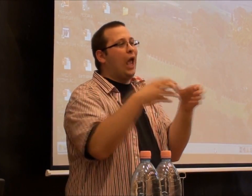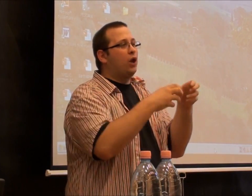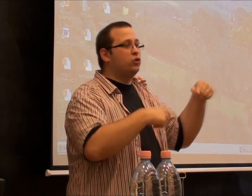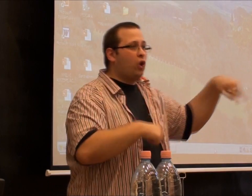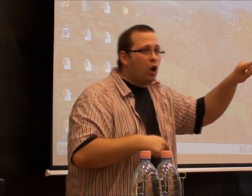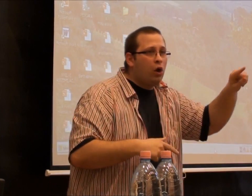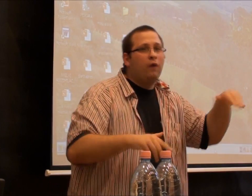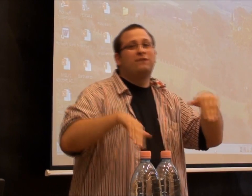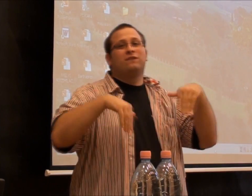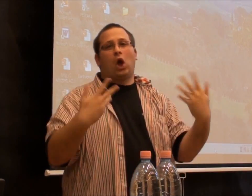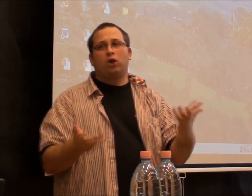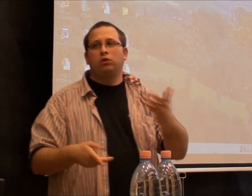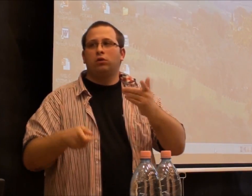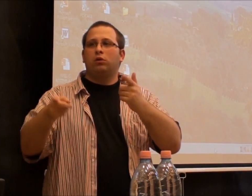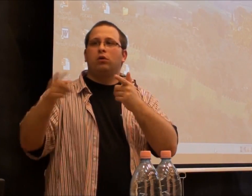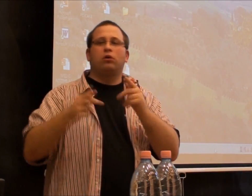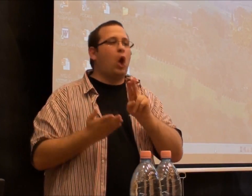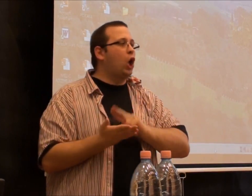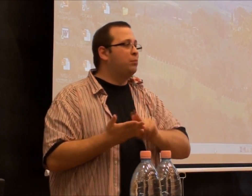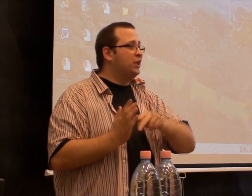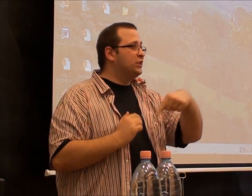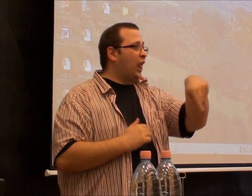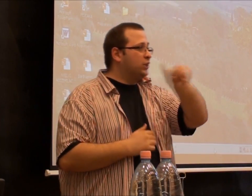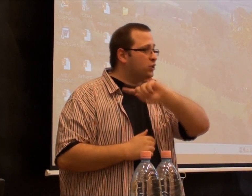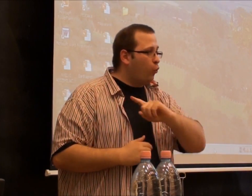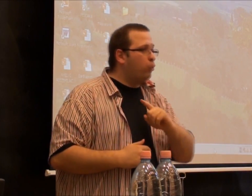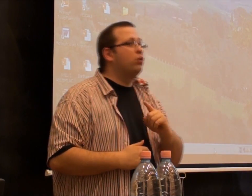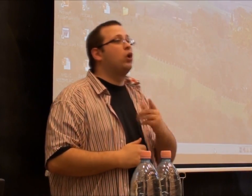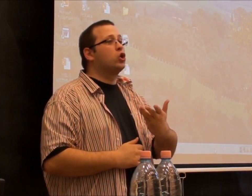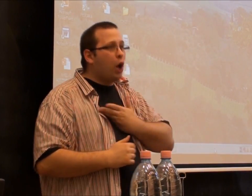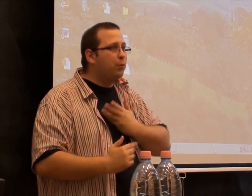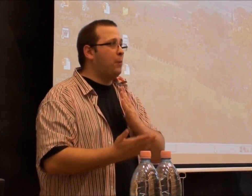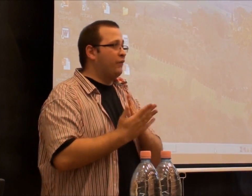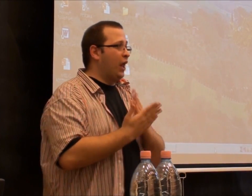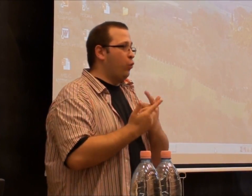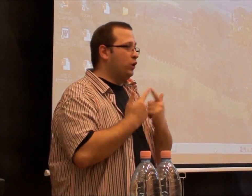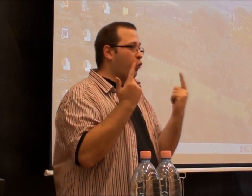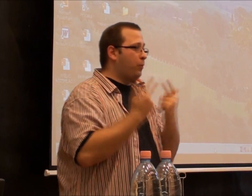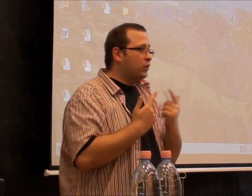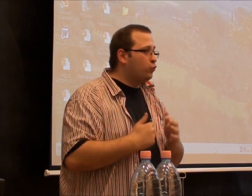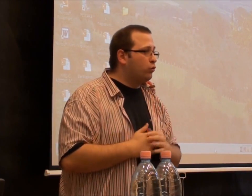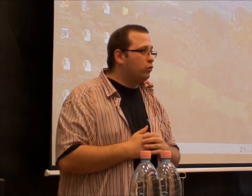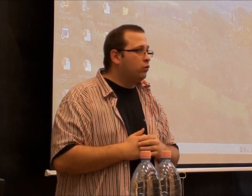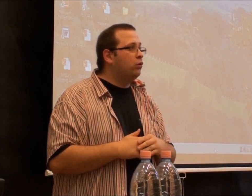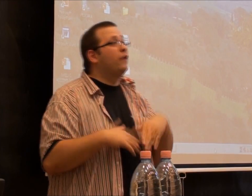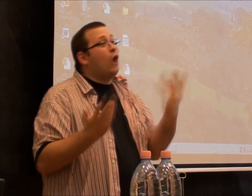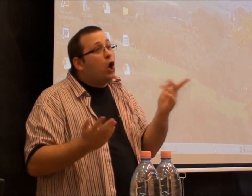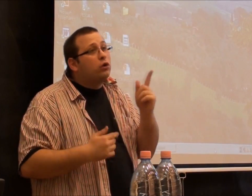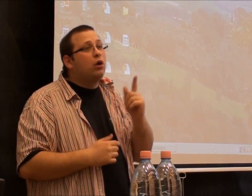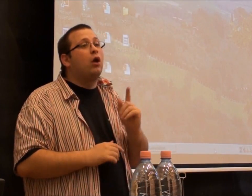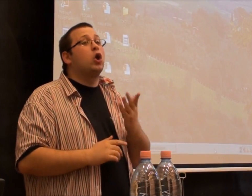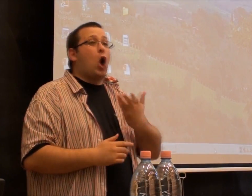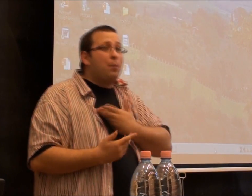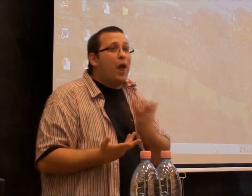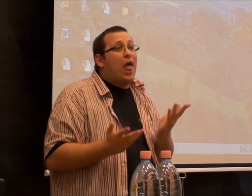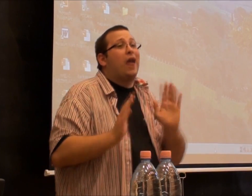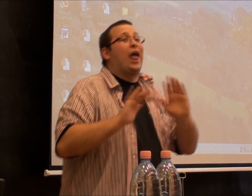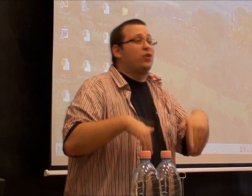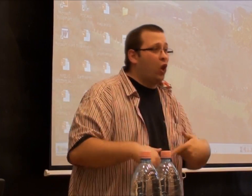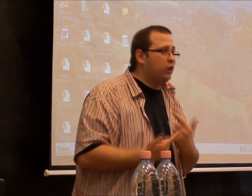az oktatás, vagy az adminisztráció kap-e megfelelő információt, vagy